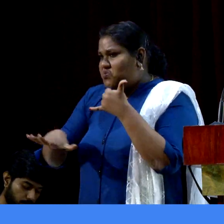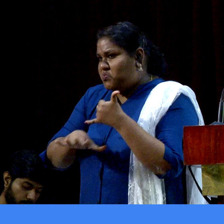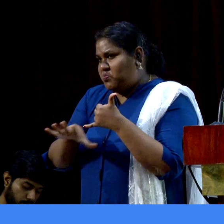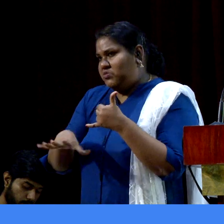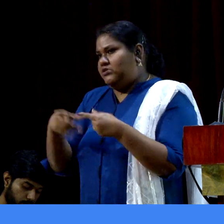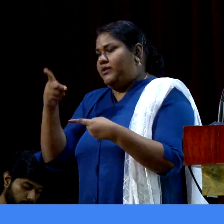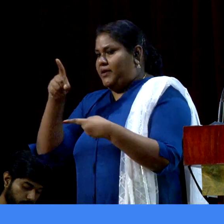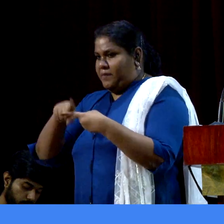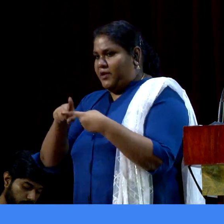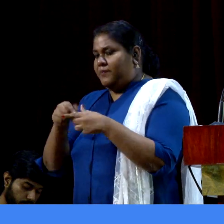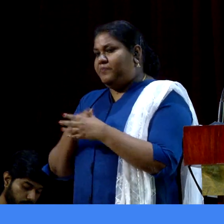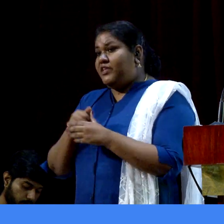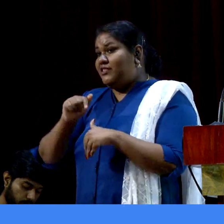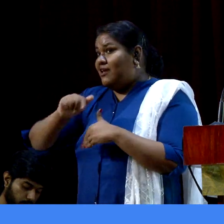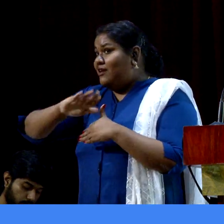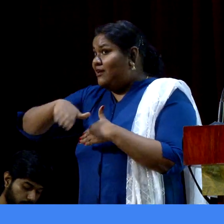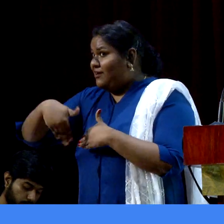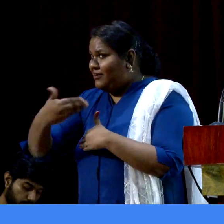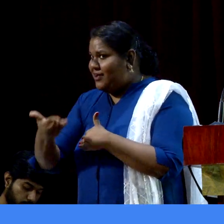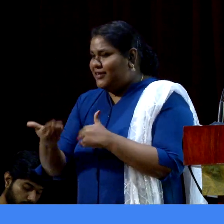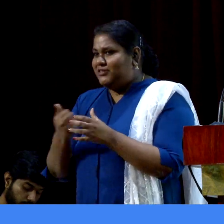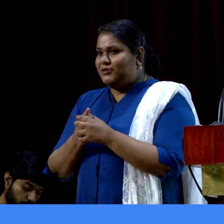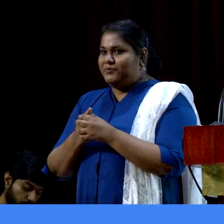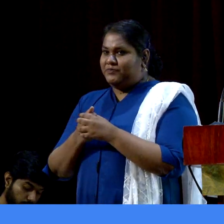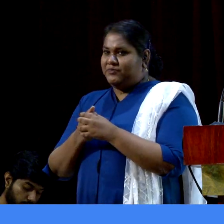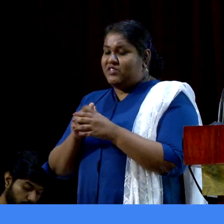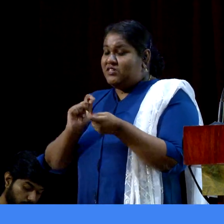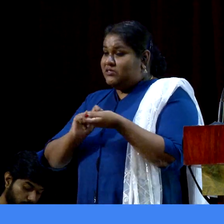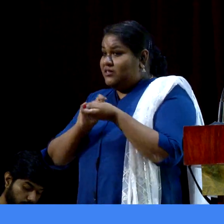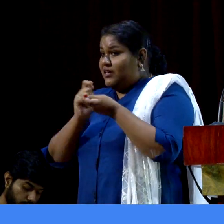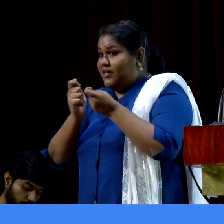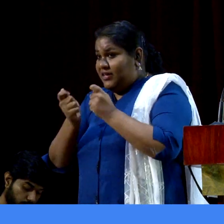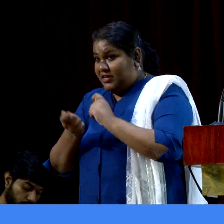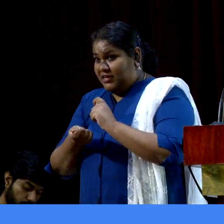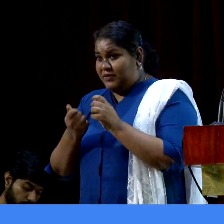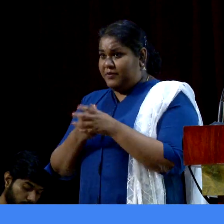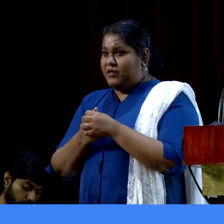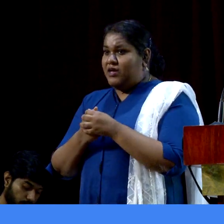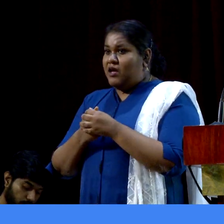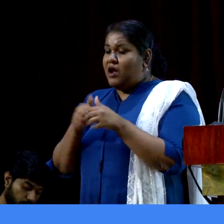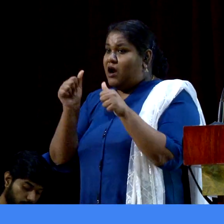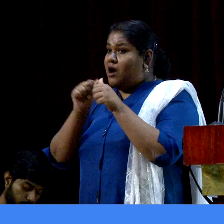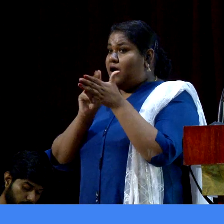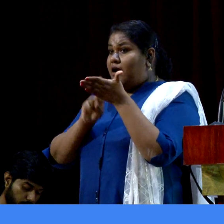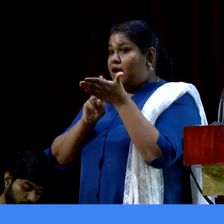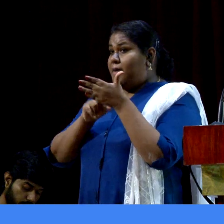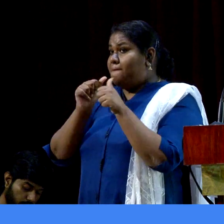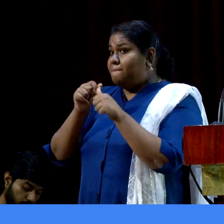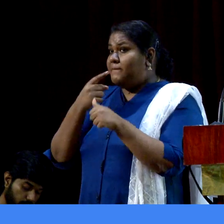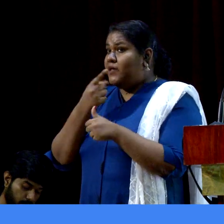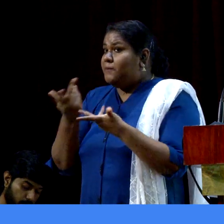அப்படிப்பட்ட ஒரு நிலைகளையெல்லாம் களைந்தருவோம் என்று பேரறிஞர் அண்ணா அவர்கள் சொன்னார்.